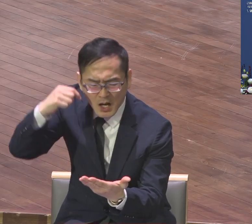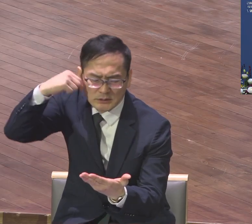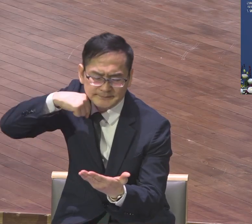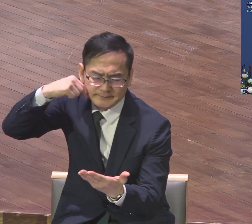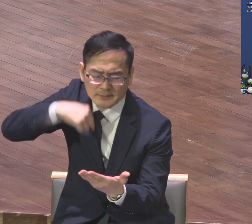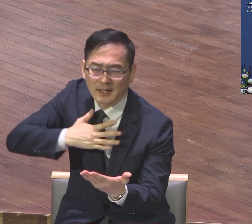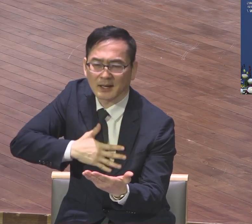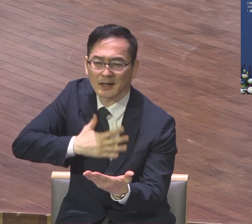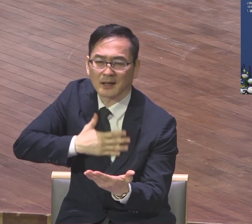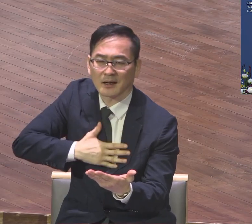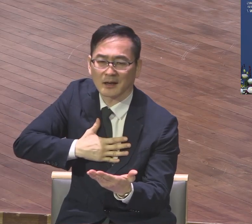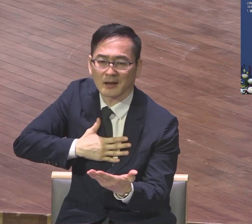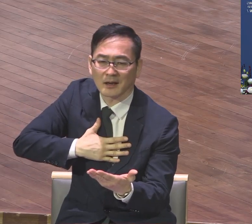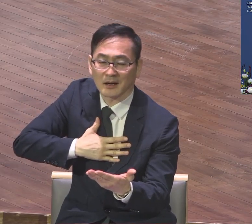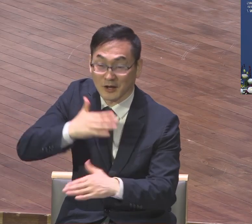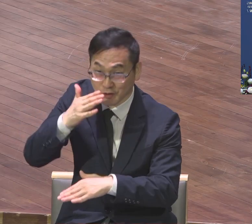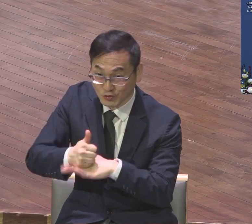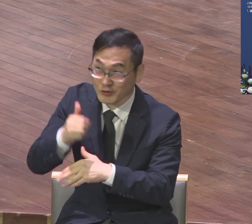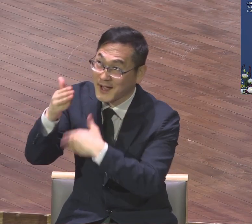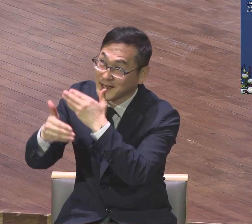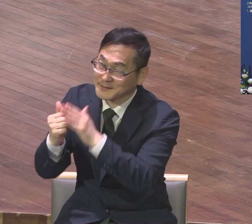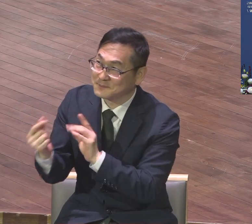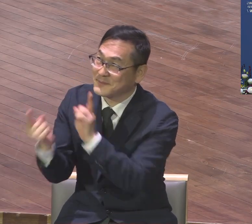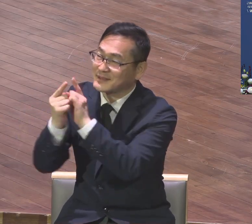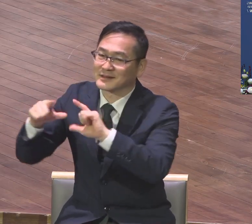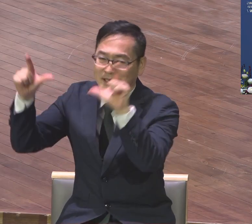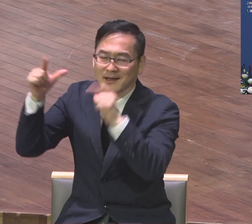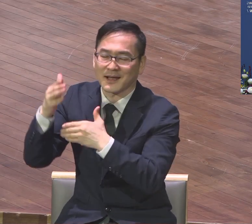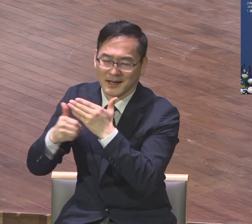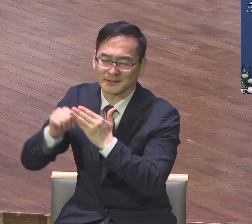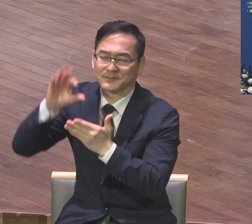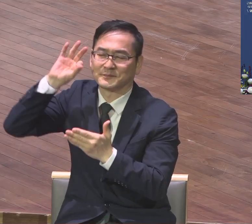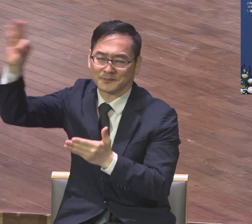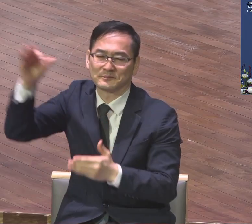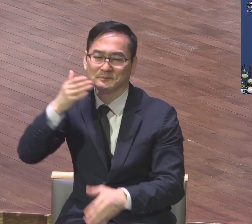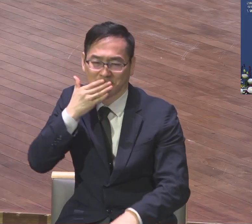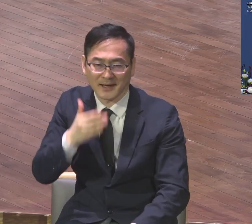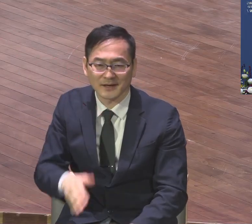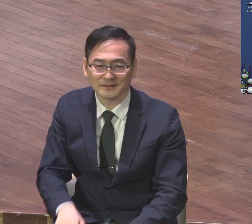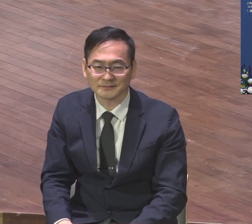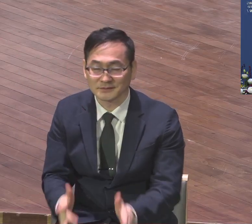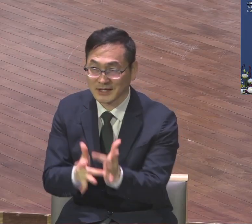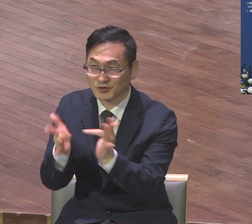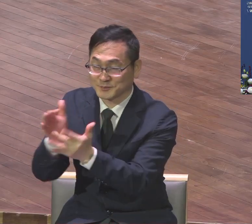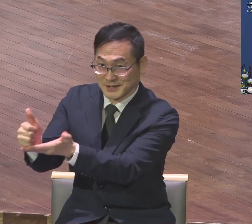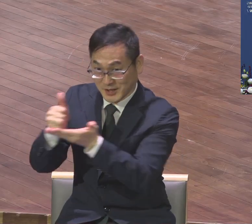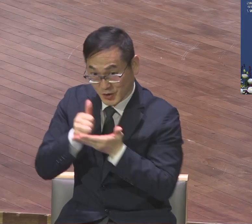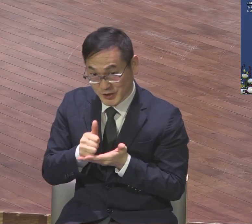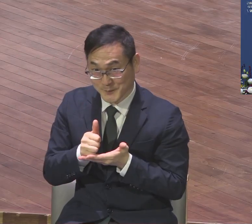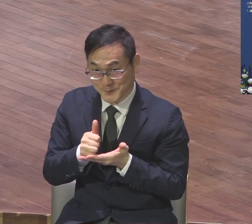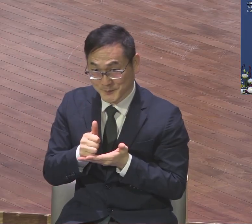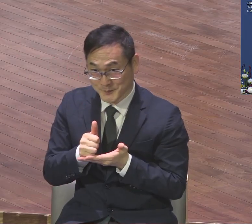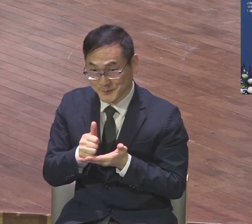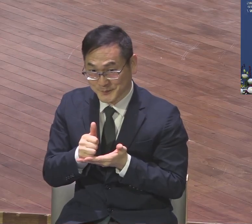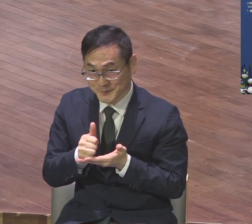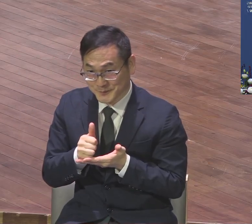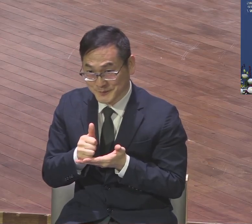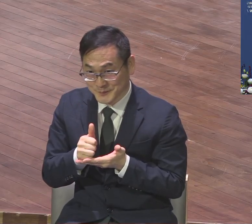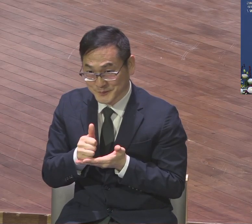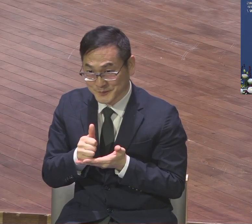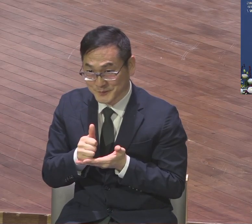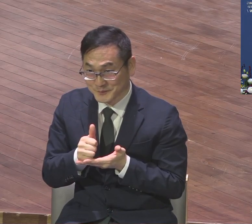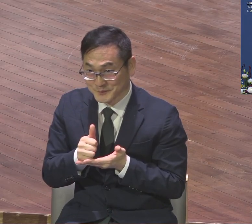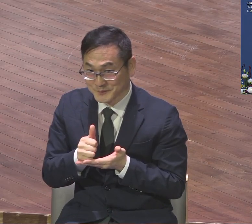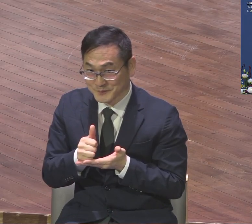보도록 하나님이 다 준비해 놨습니다. 여러분들이 예수 영접하는 순간에 단순 간단도 없습니다.